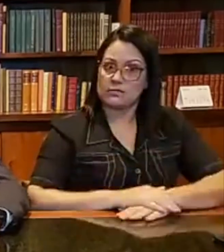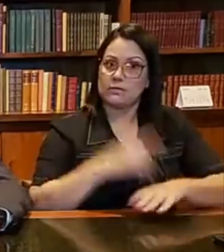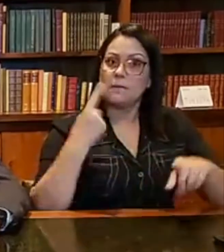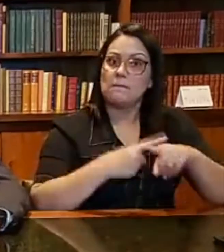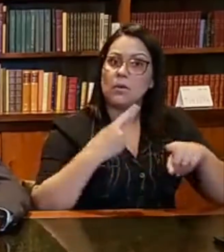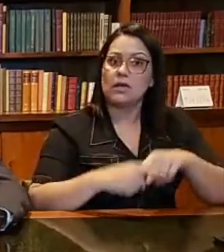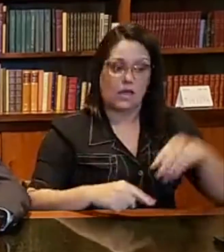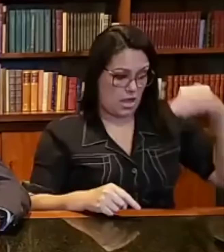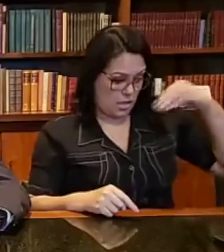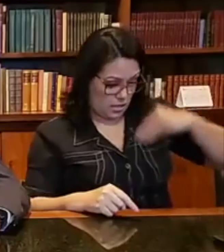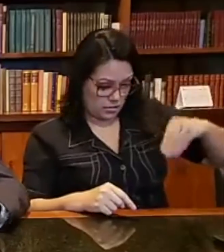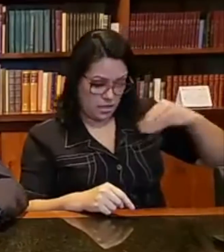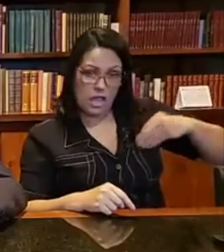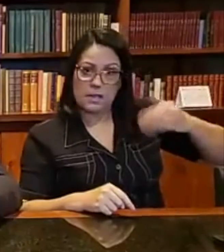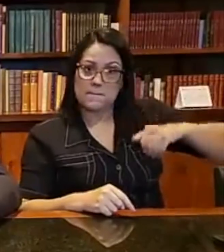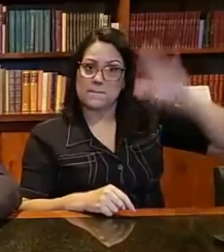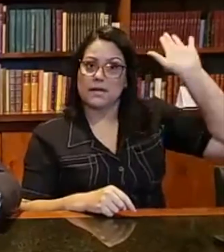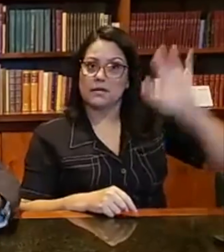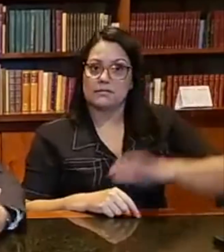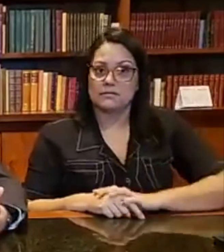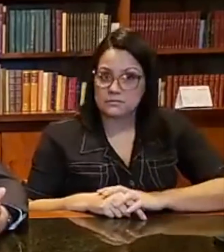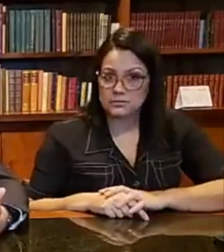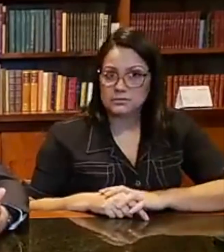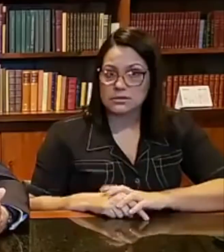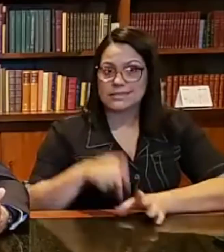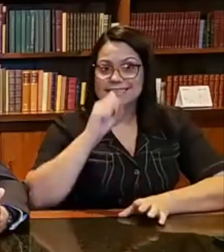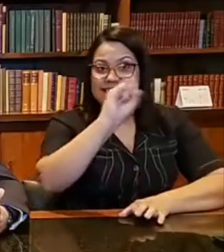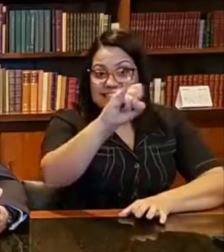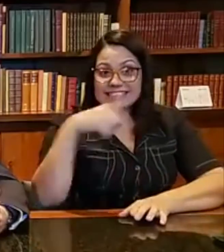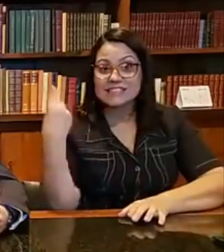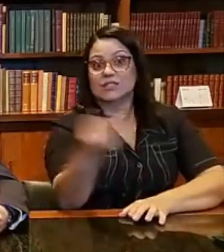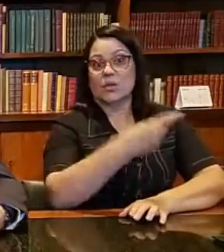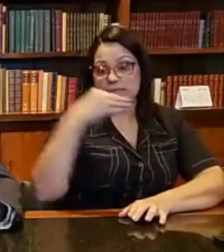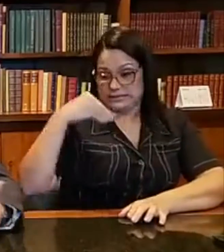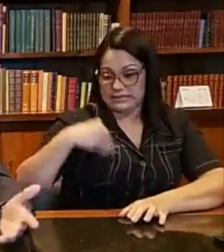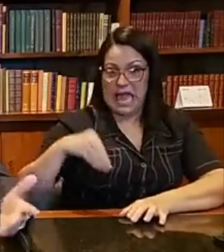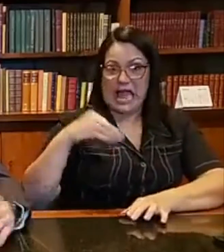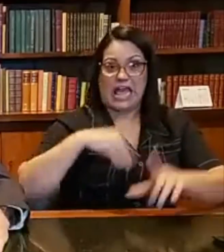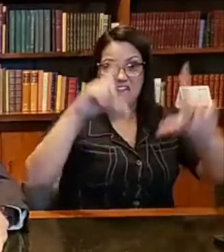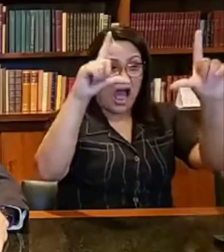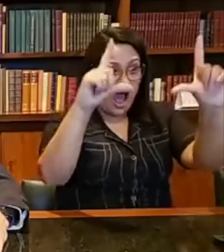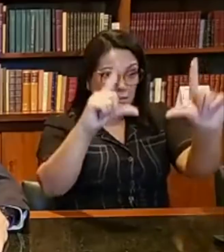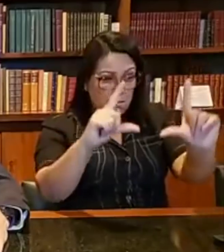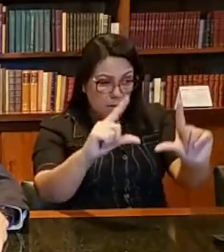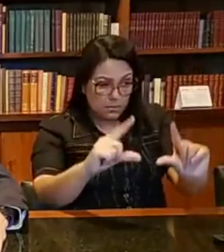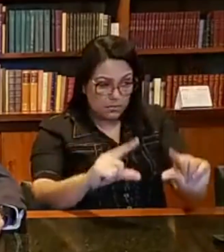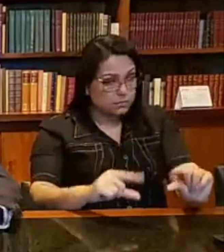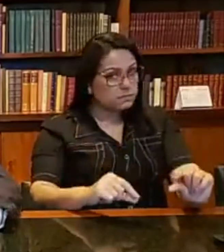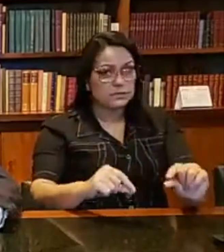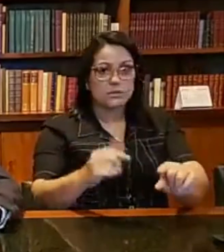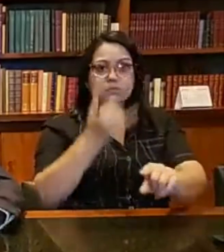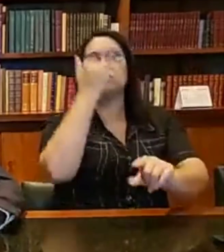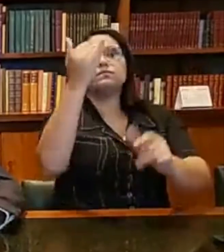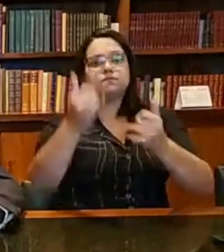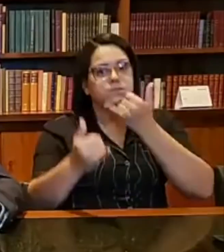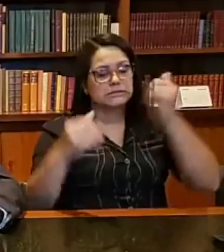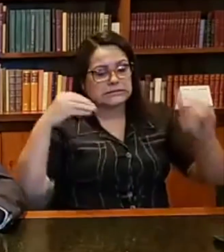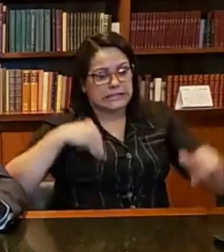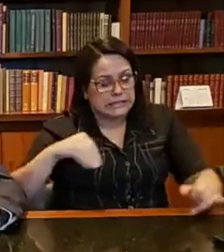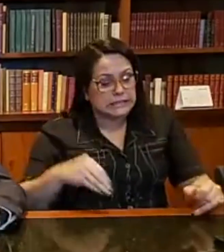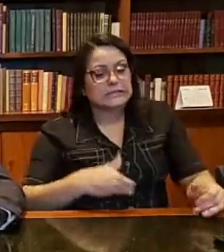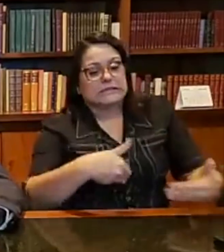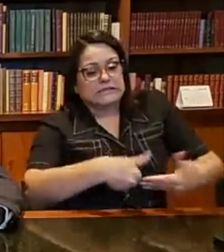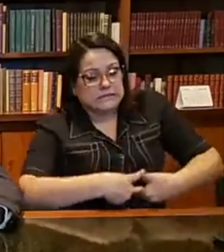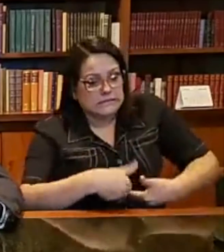maior. Então, se a nossa renda vai cair, a morte chega mais cedo. É isso que eu sempre